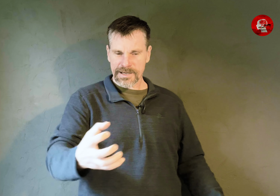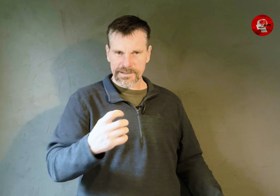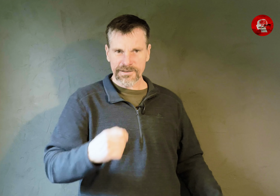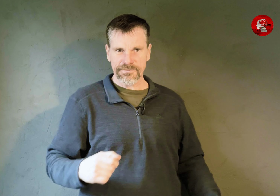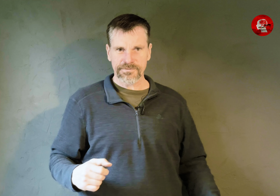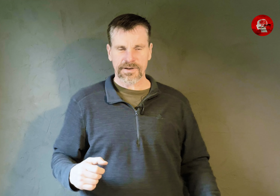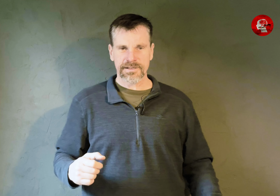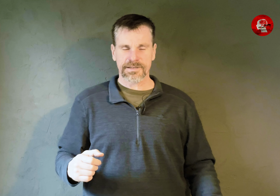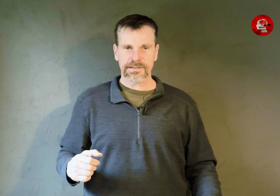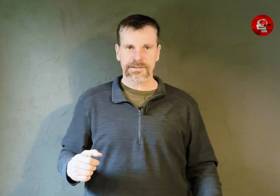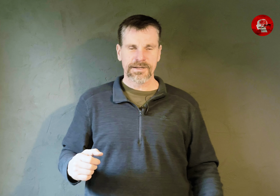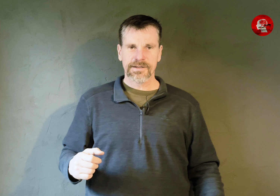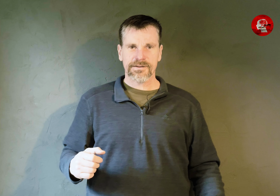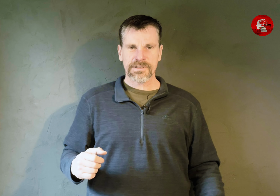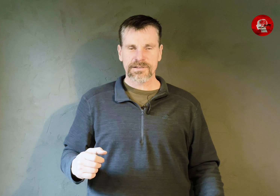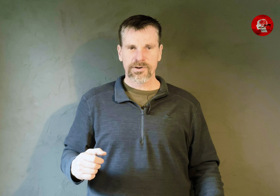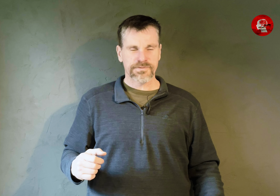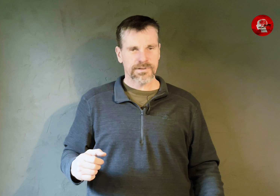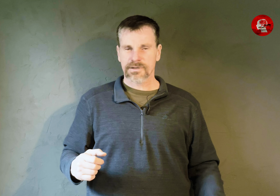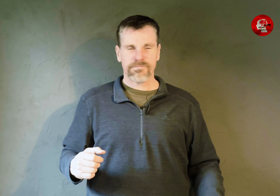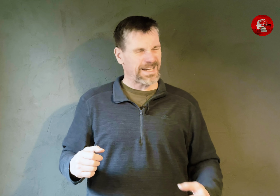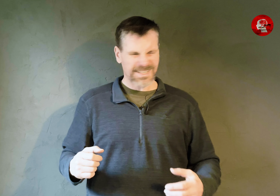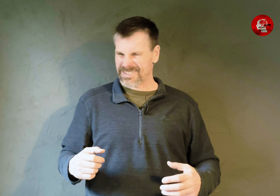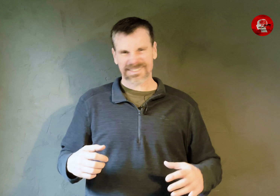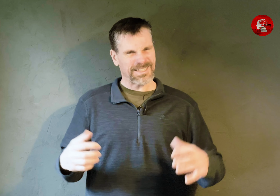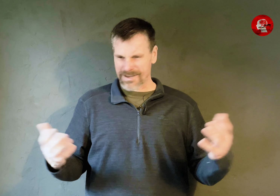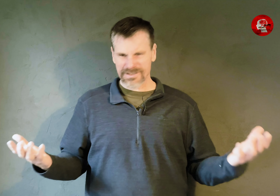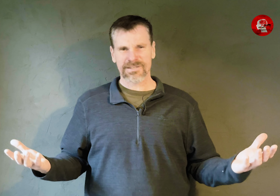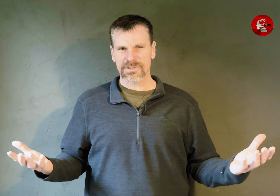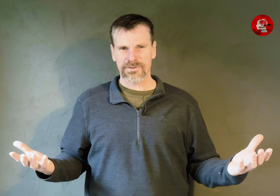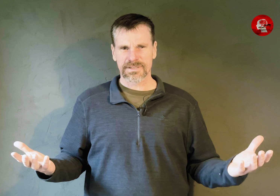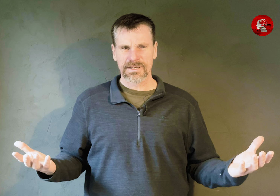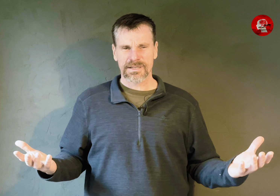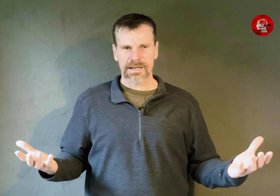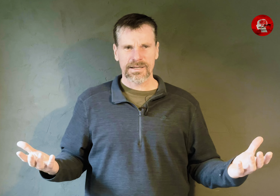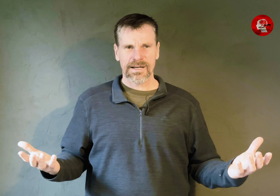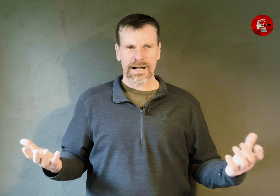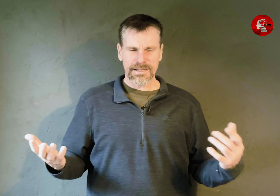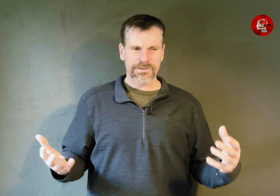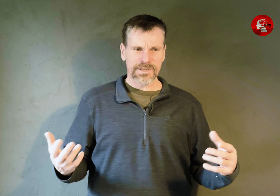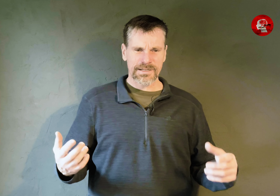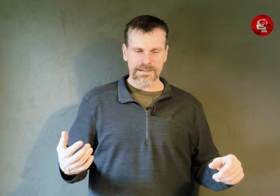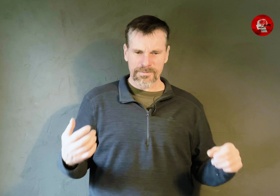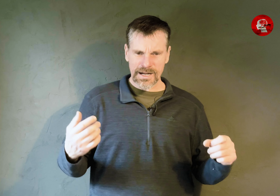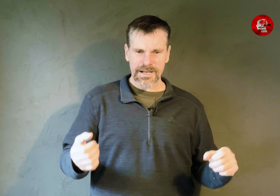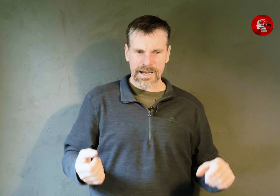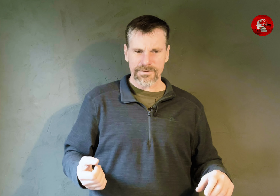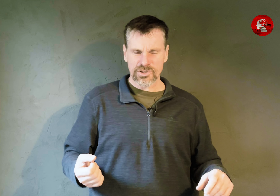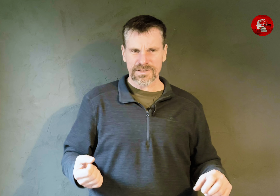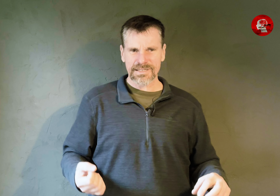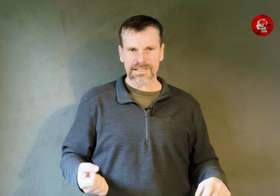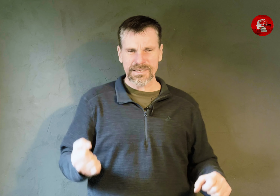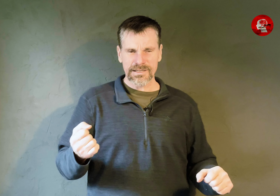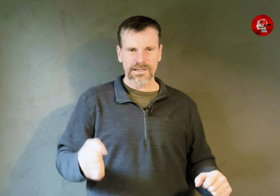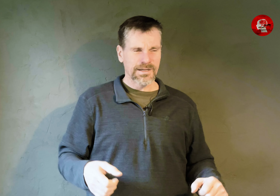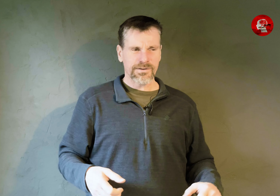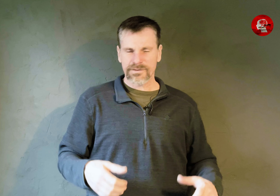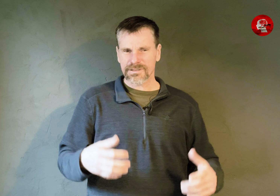kantengefeilte kette wenn sie läuft beides geht einfach nicht gut aus ja haltet euch an die normalen arbeitsschutzrichtlinien und